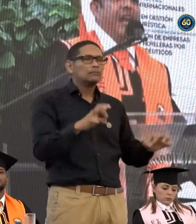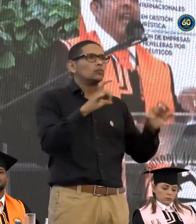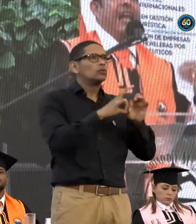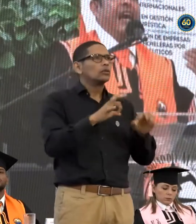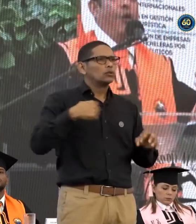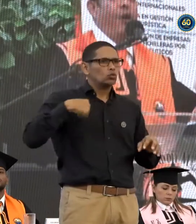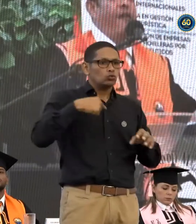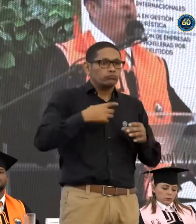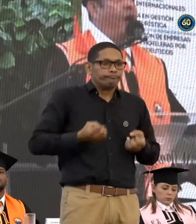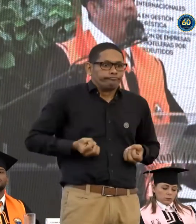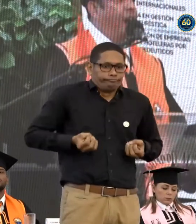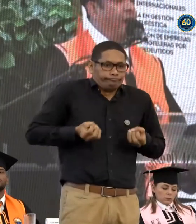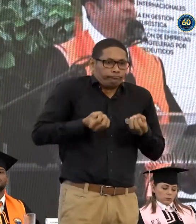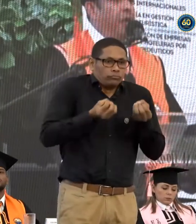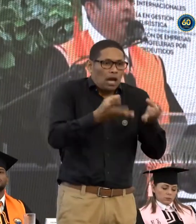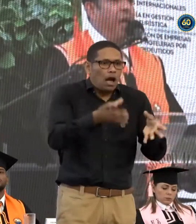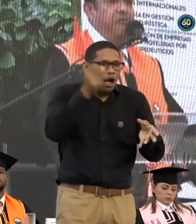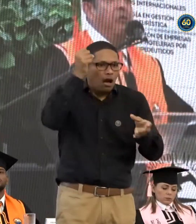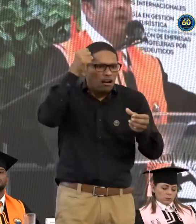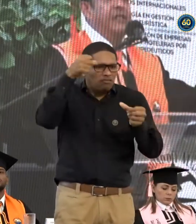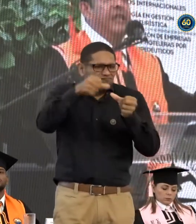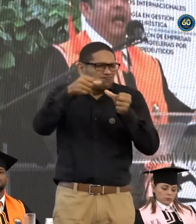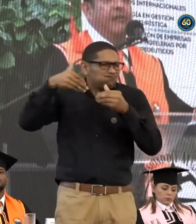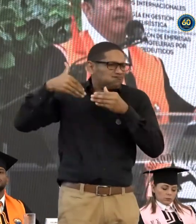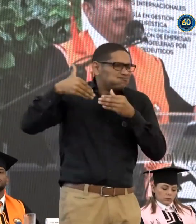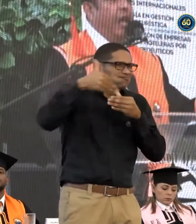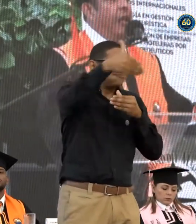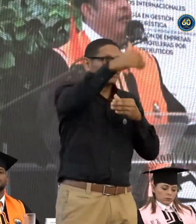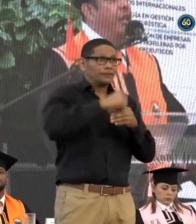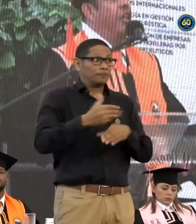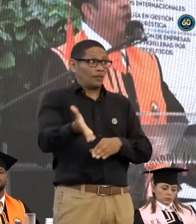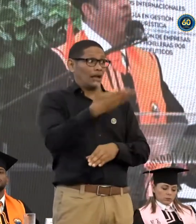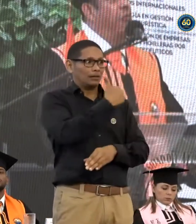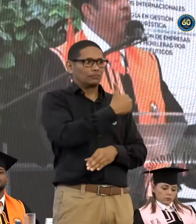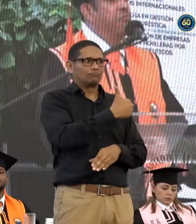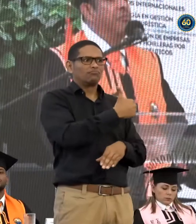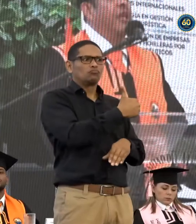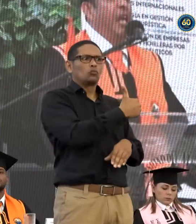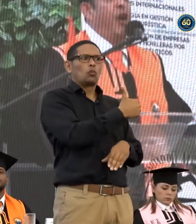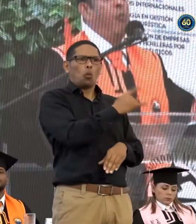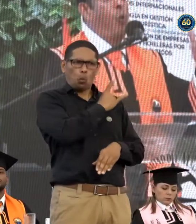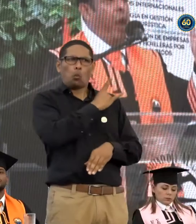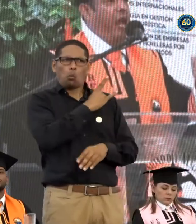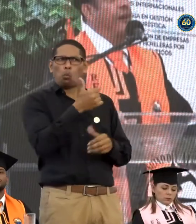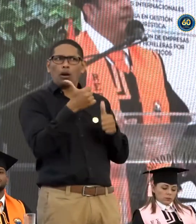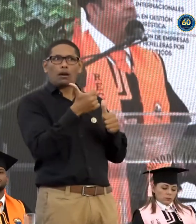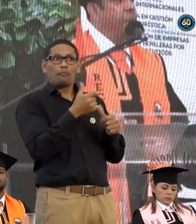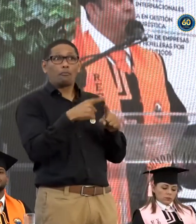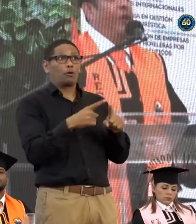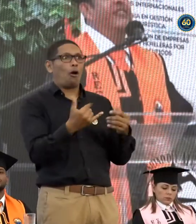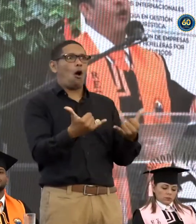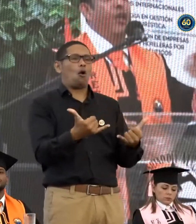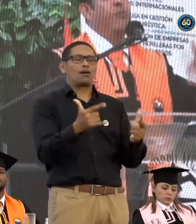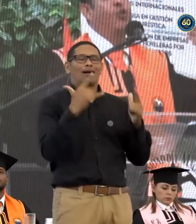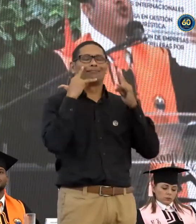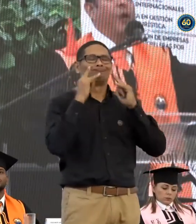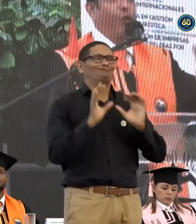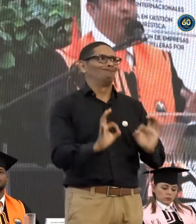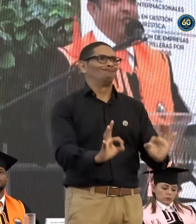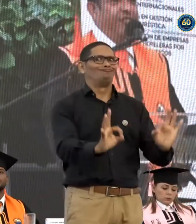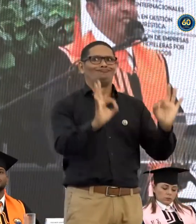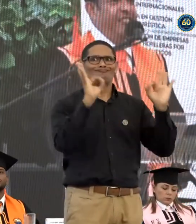que vamos a dejar esa universidad que él dirigió era Como buena pero esta hoy es mucho mejor